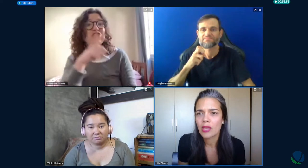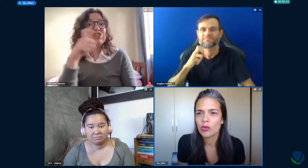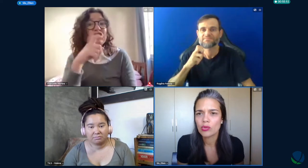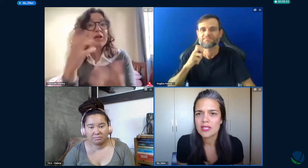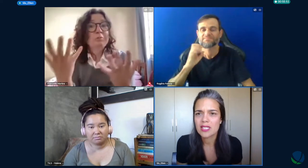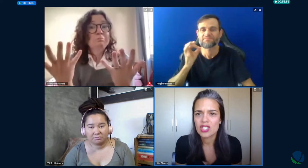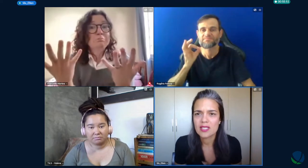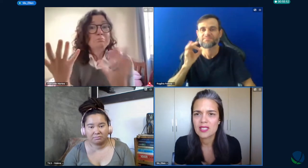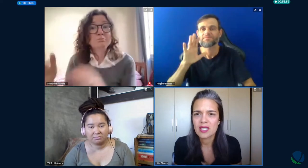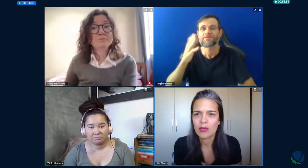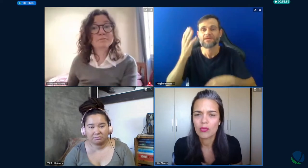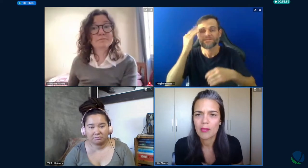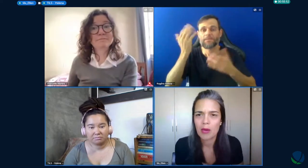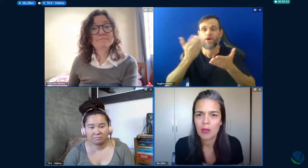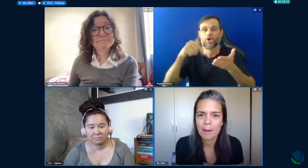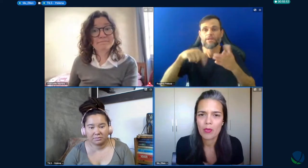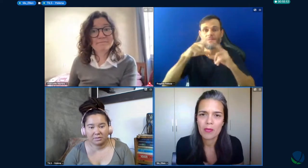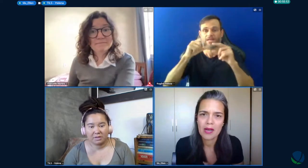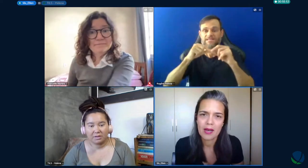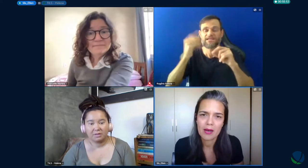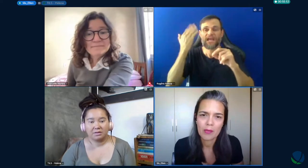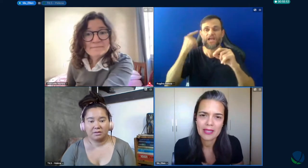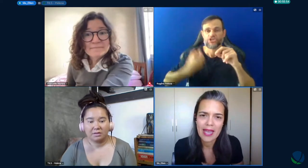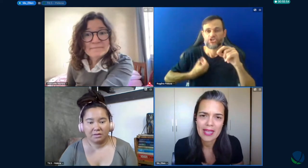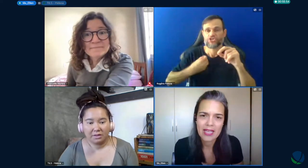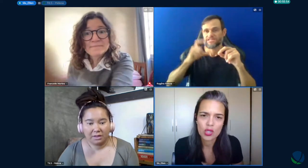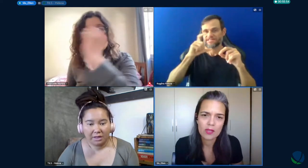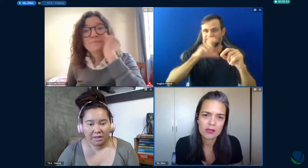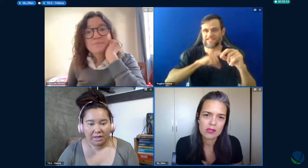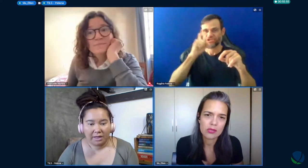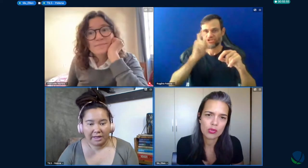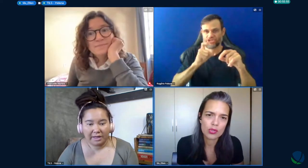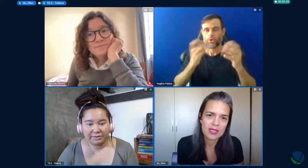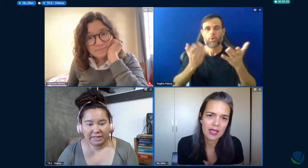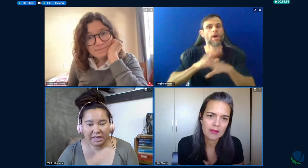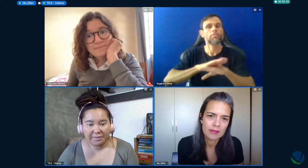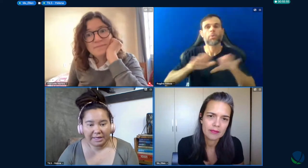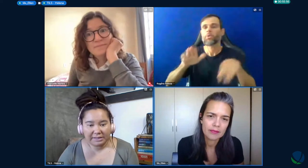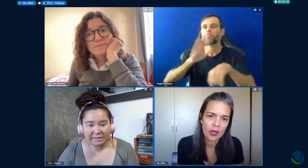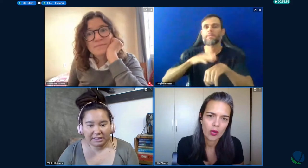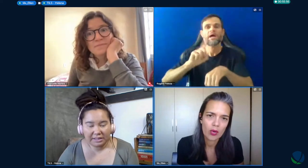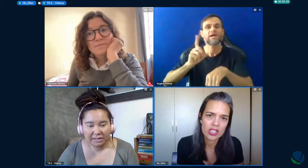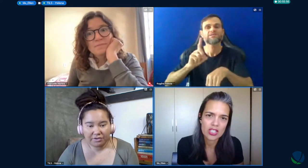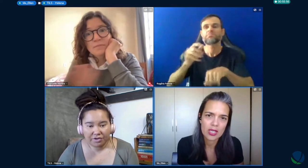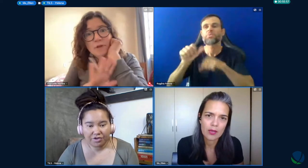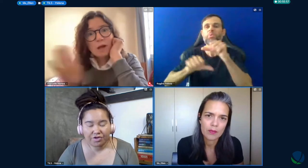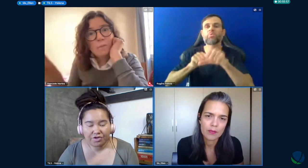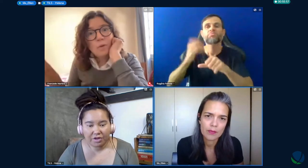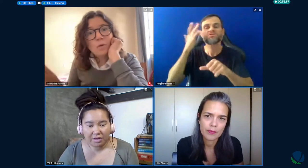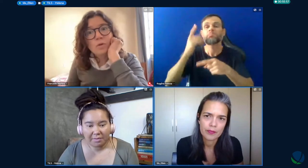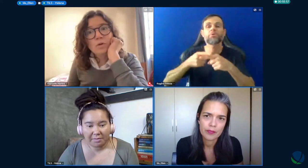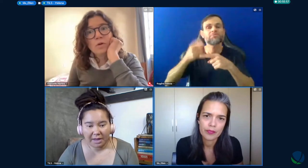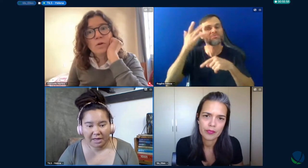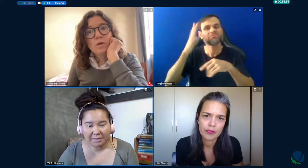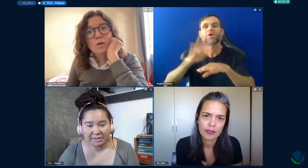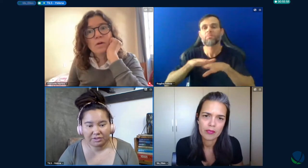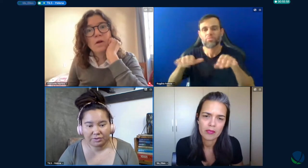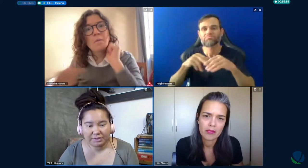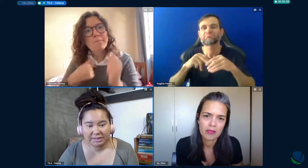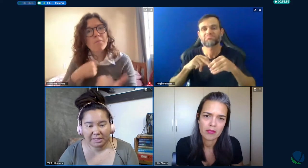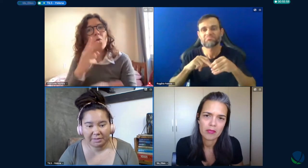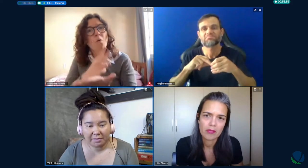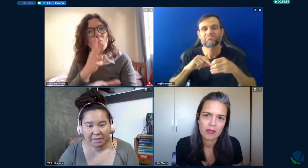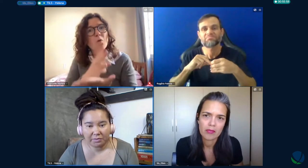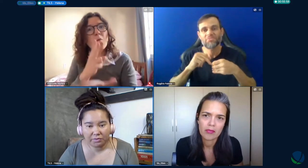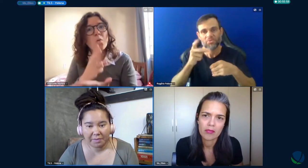Então, não existe, assim, uma ideia de quantos... Eu sei que aqui em Brasília a gente tinha uma marca, mas acho